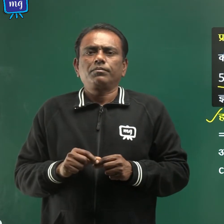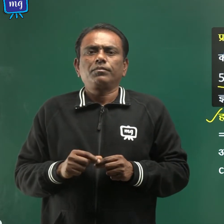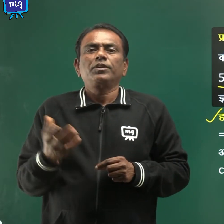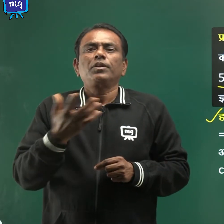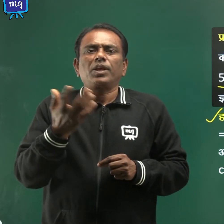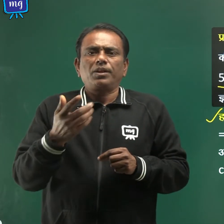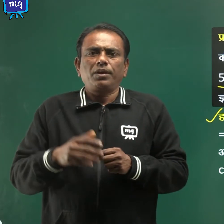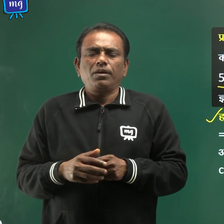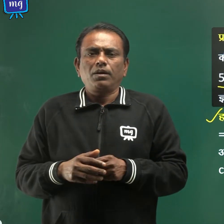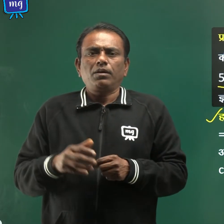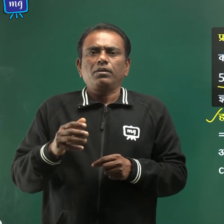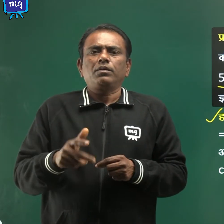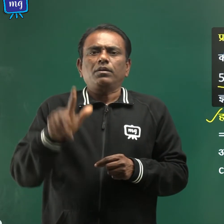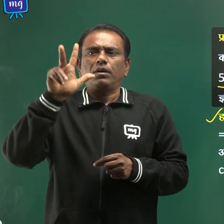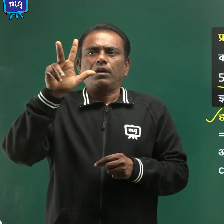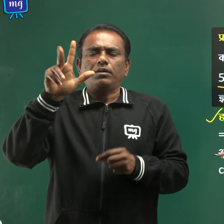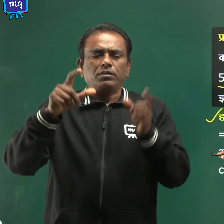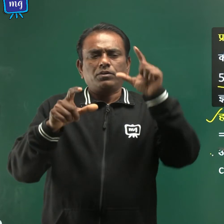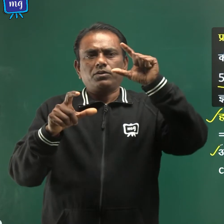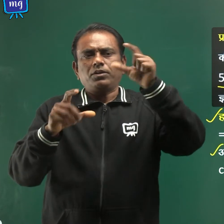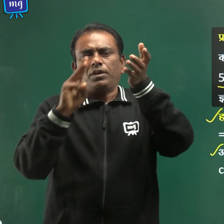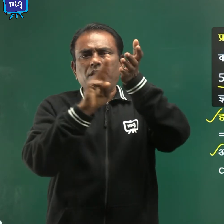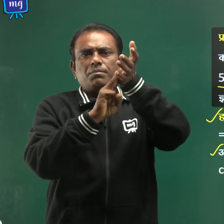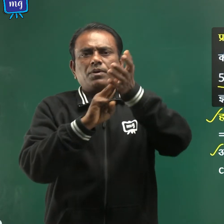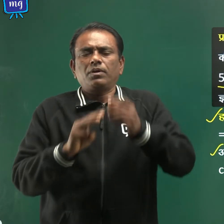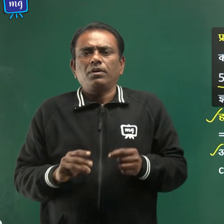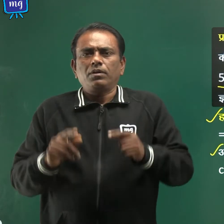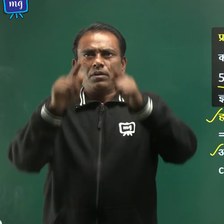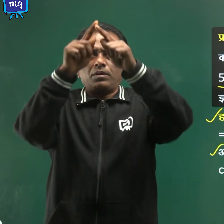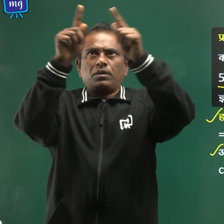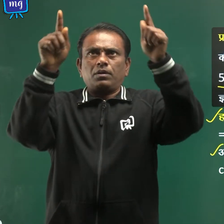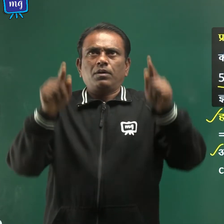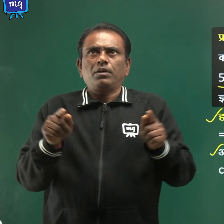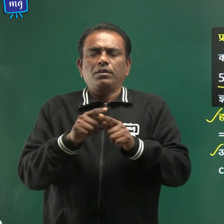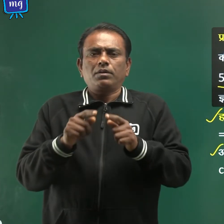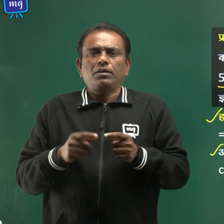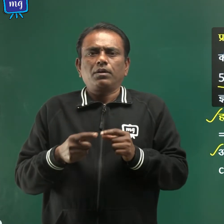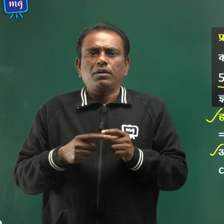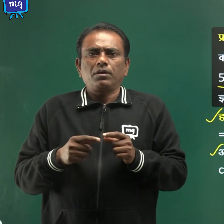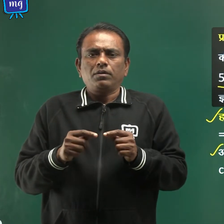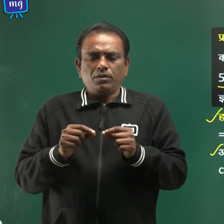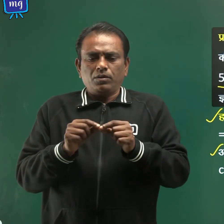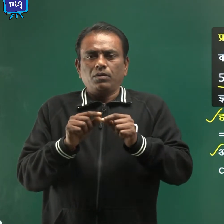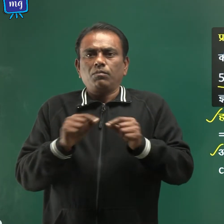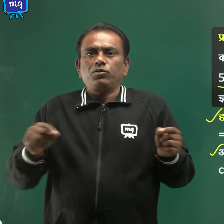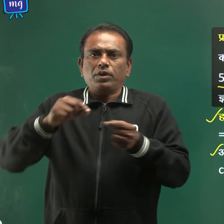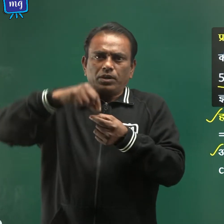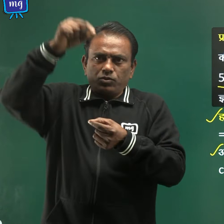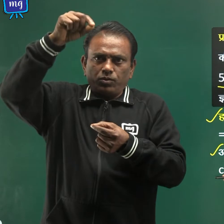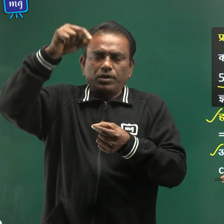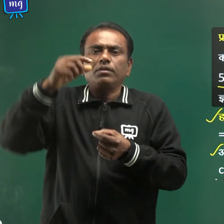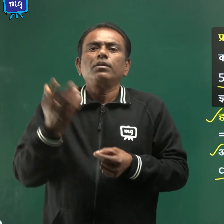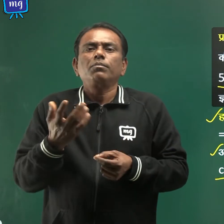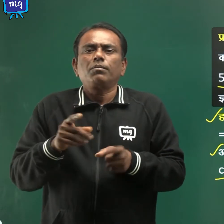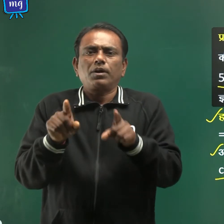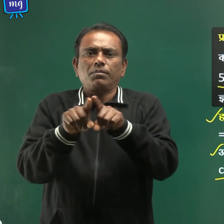कितनी है 8 सेमी और आयत के बजाय चौड़ाई है के